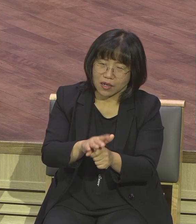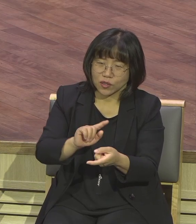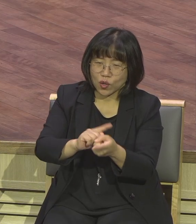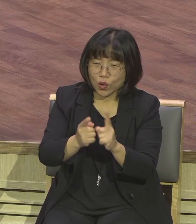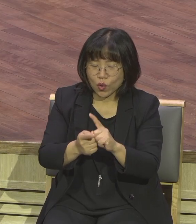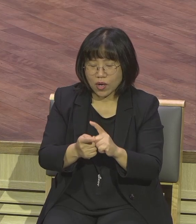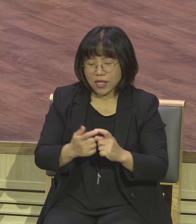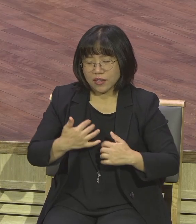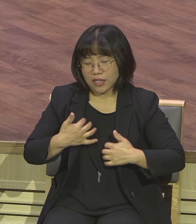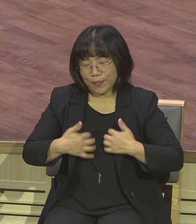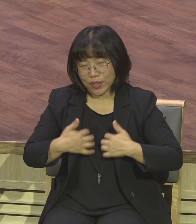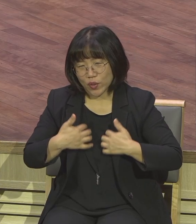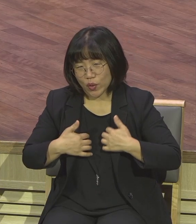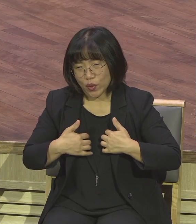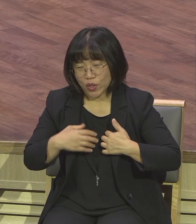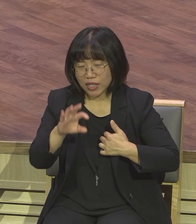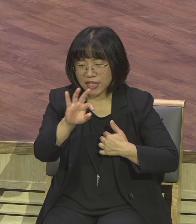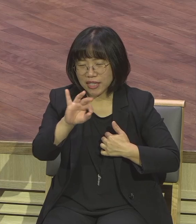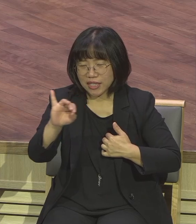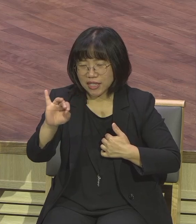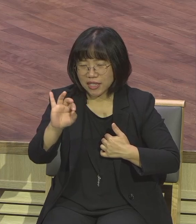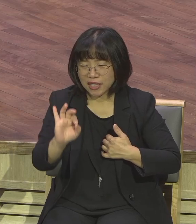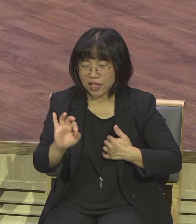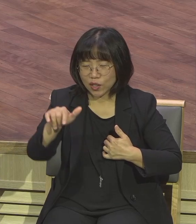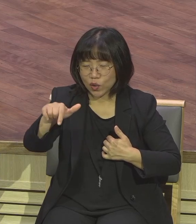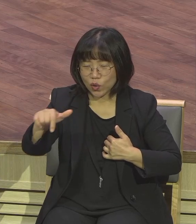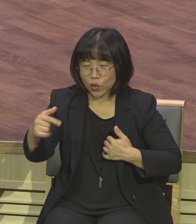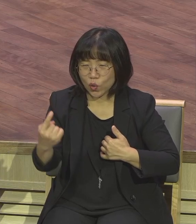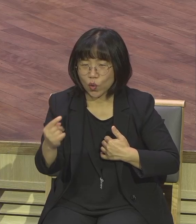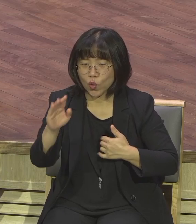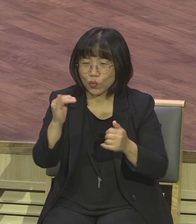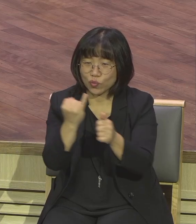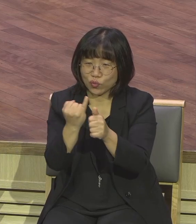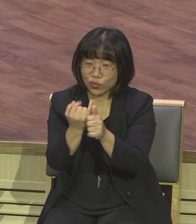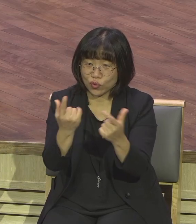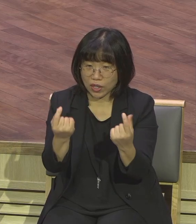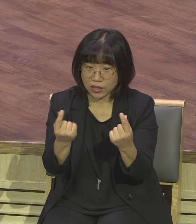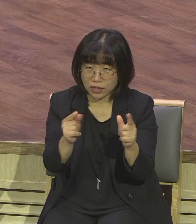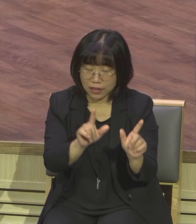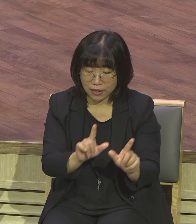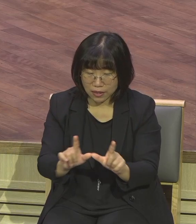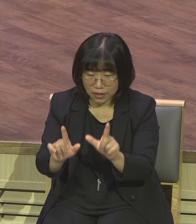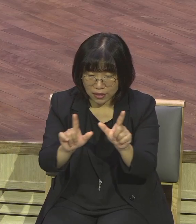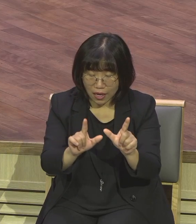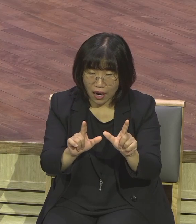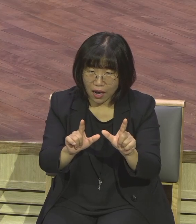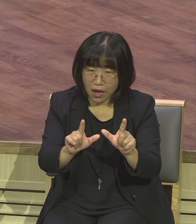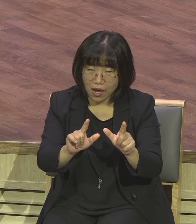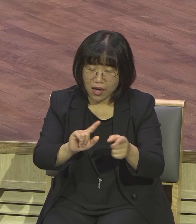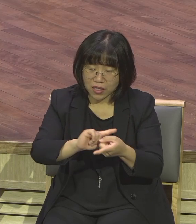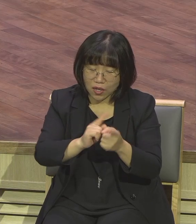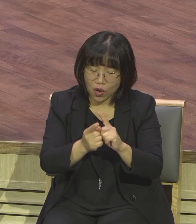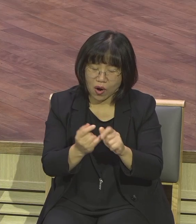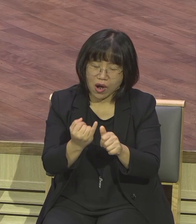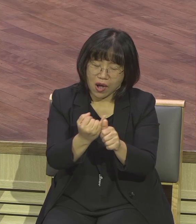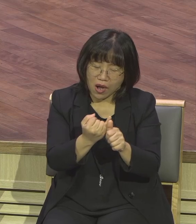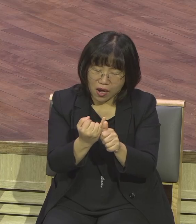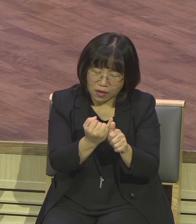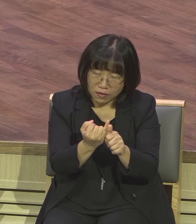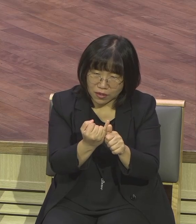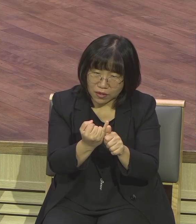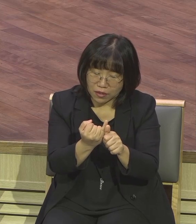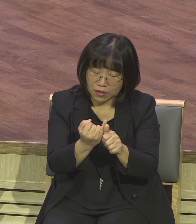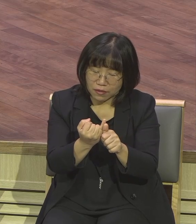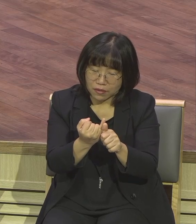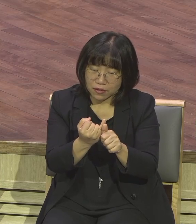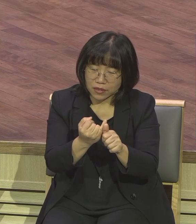재밌게 살죠. 그걸 뭐라 그러죠? 인꼬부부라 그랬죠. 인꼬부부는 어느 날 살다 보니까 뭐 물질 문제도 생기고 자녀 문제도 생기고 사람